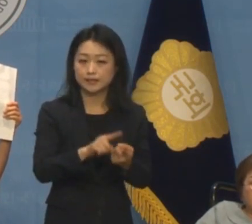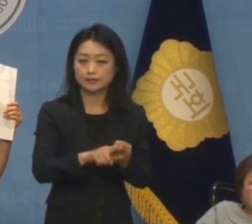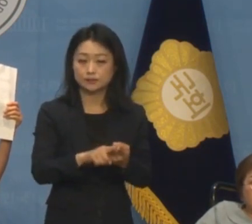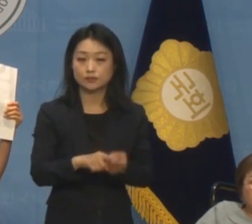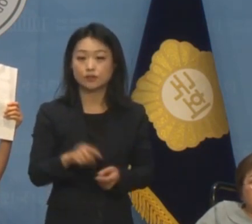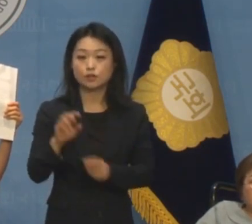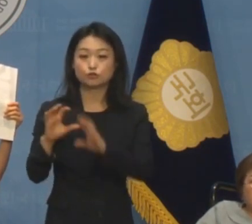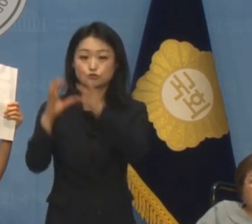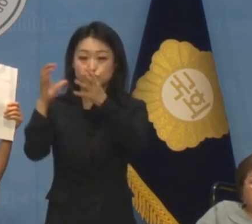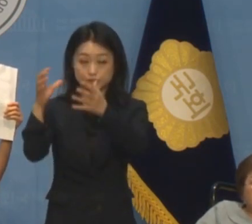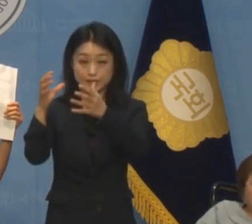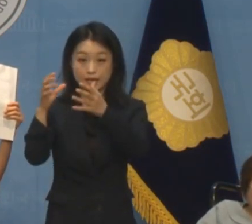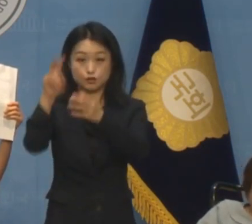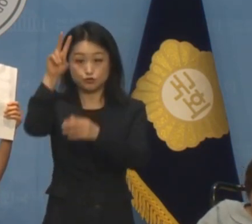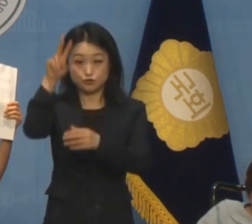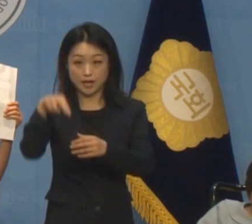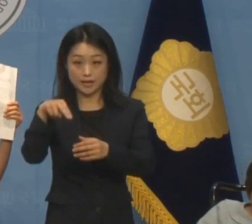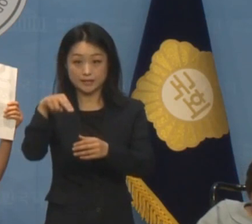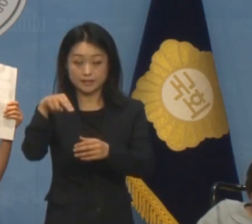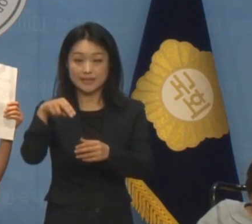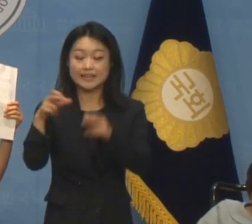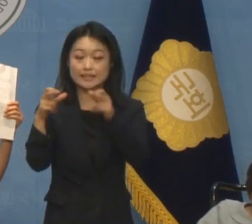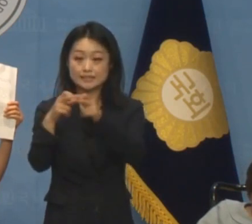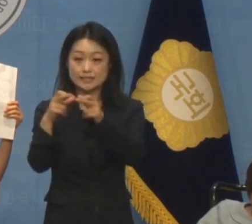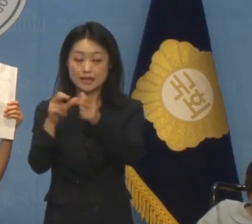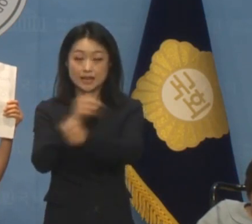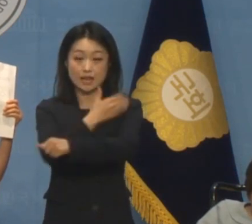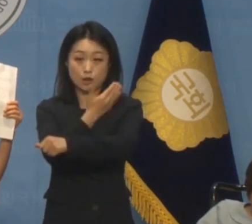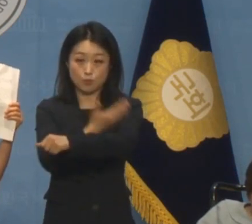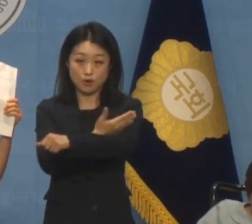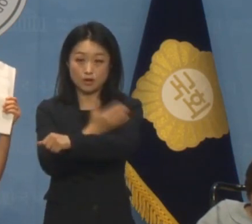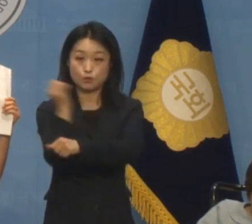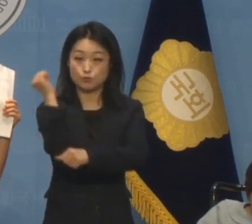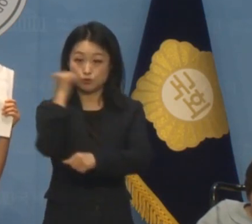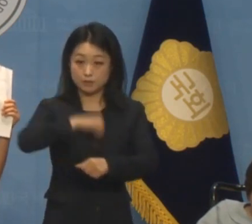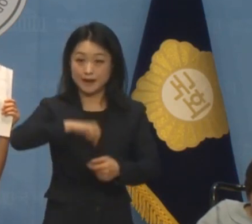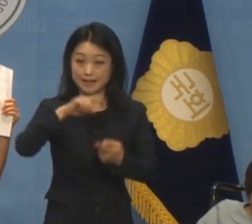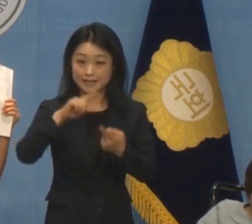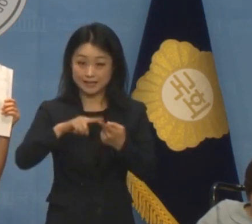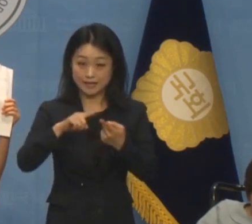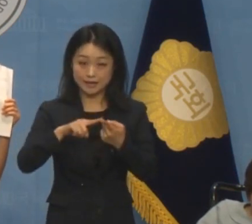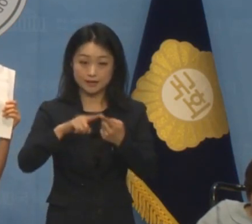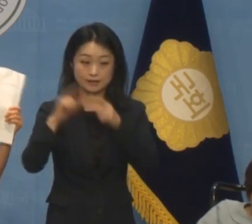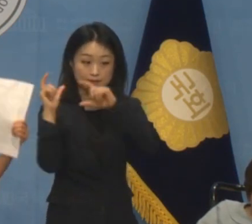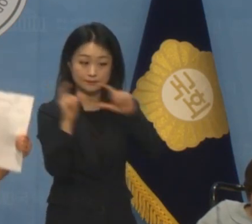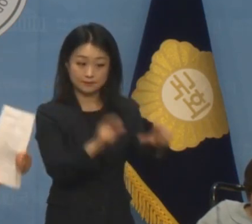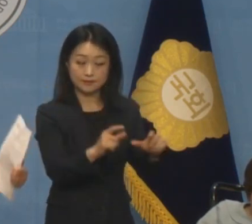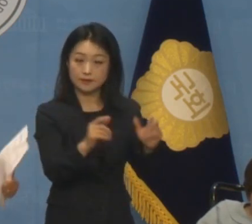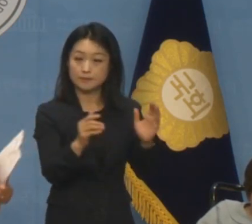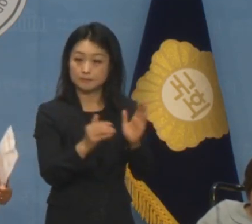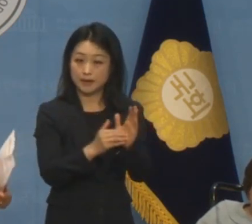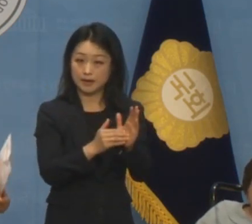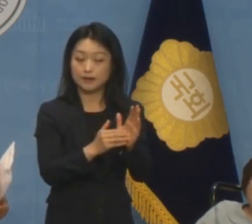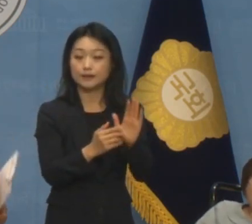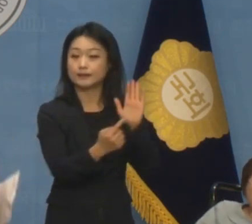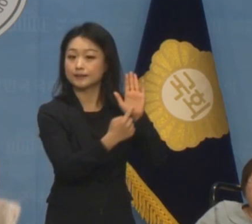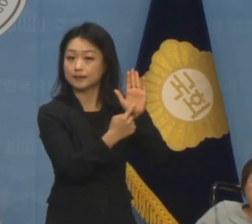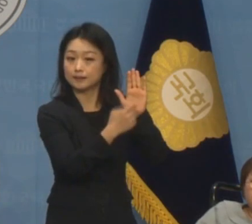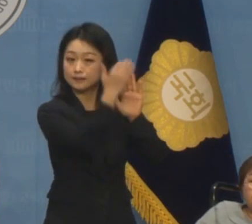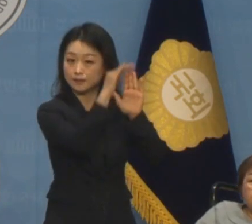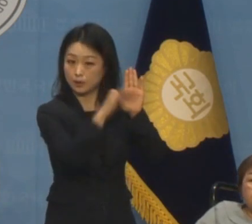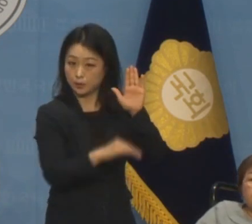심각한 우려를 담은 유엔 장애인 권리위원회의 공식 성명서가 있습니다.